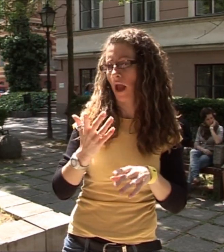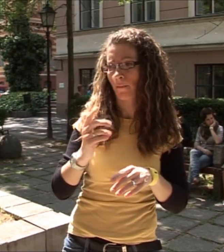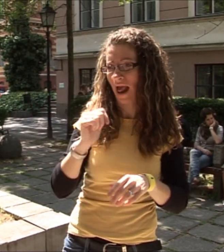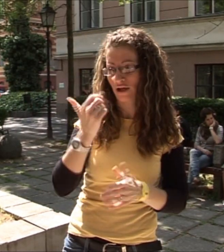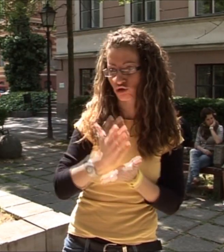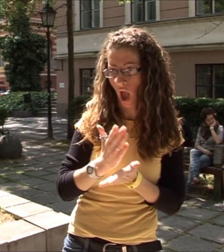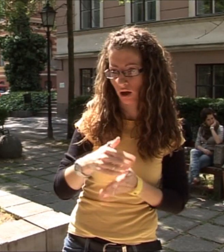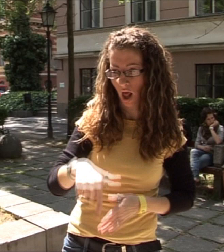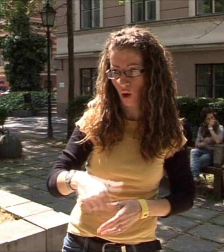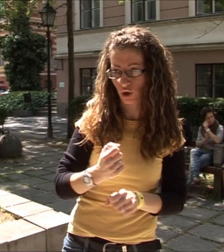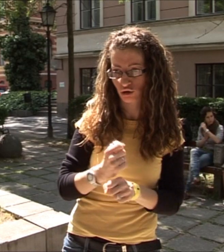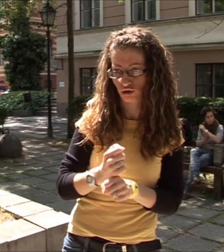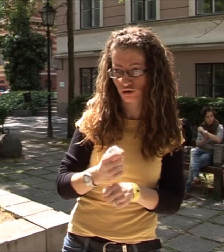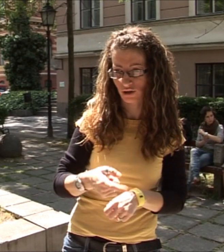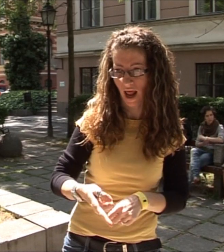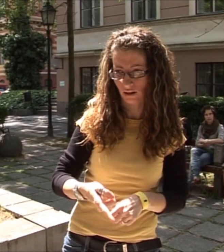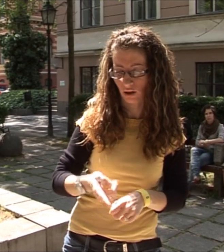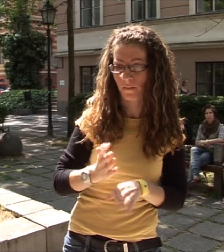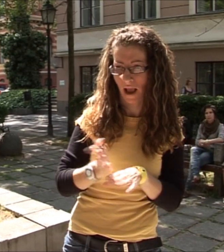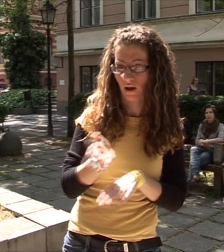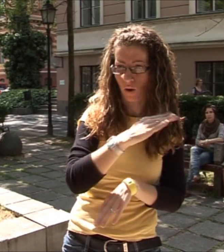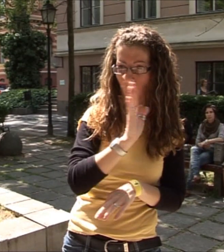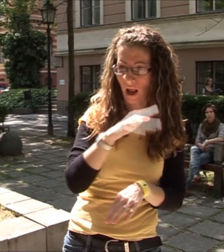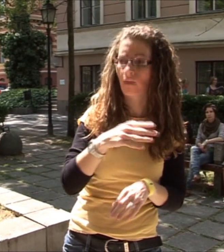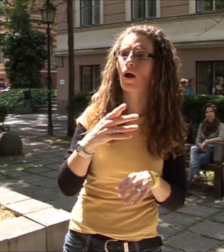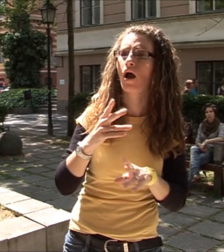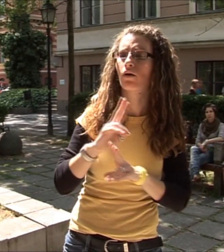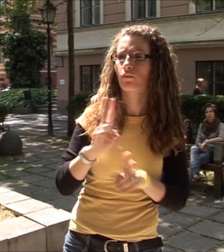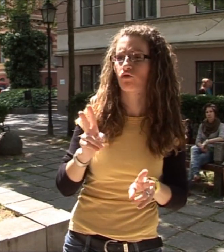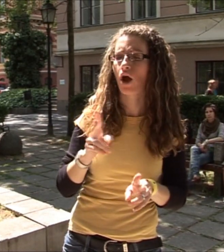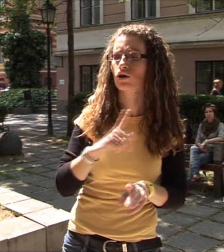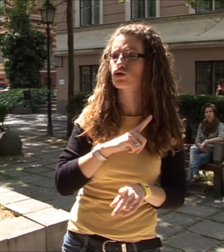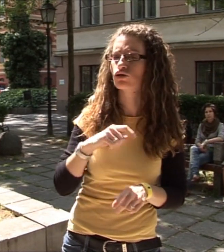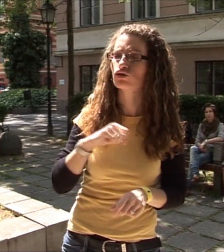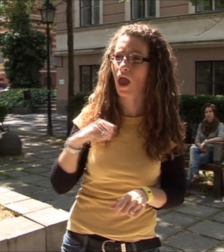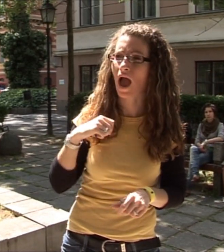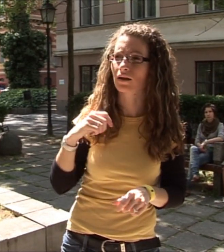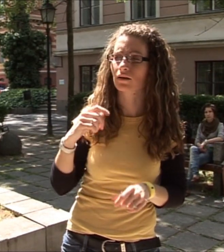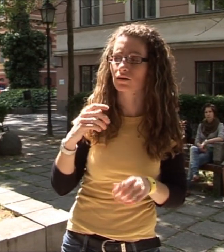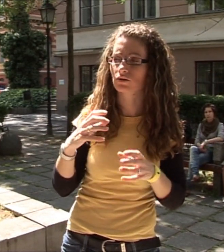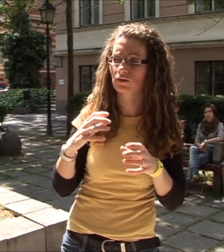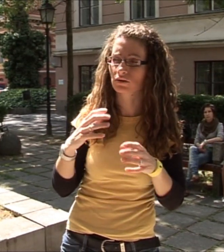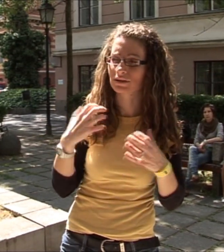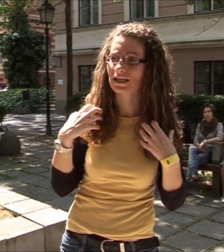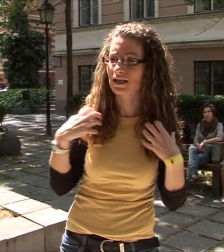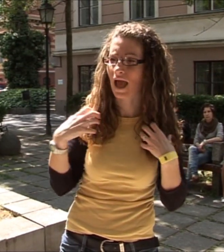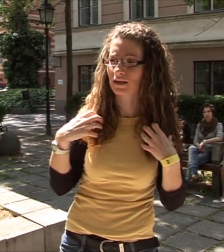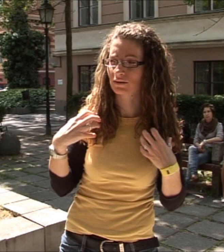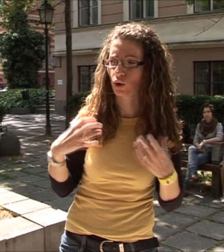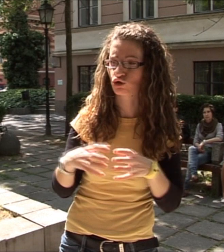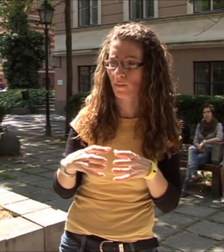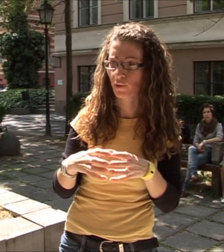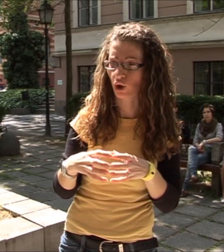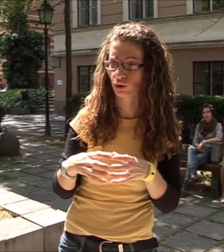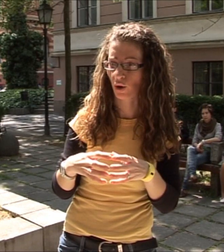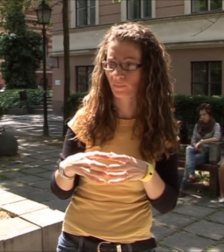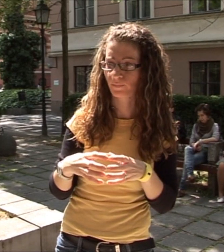már nem ez az első alkalom amés már korábban is éen van saját seső